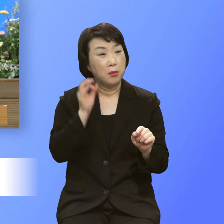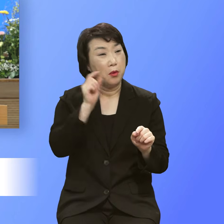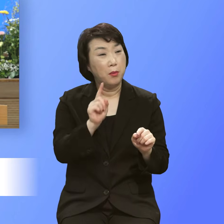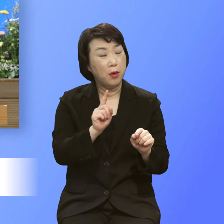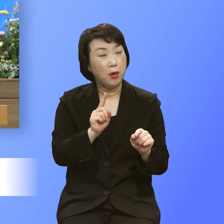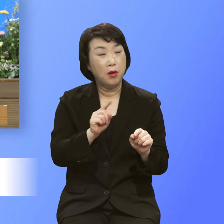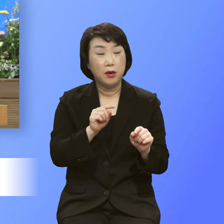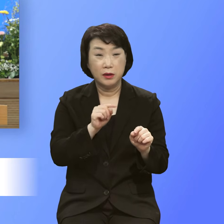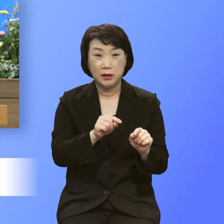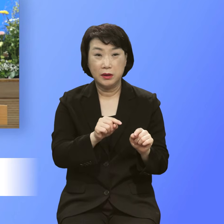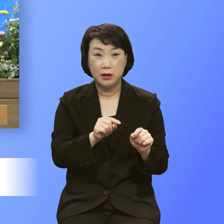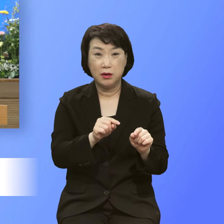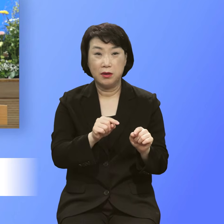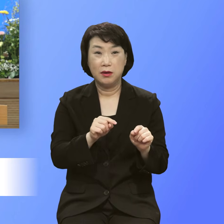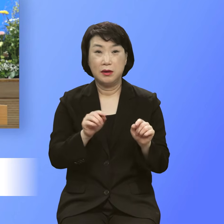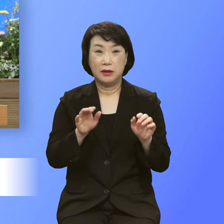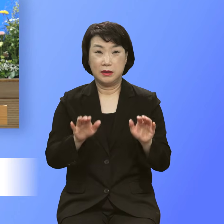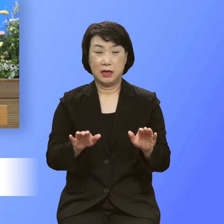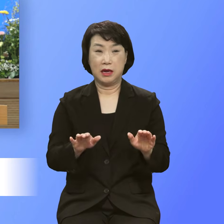어느 정도로